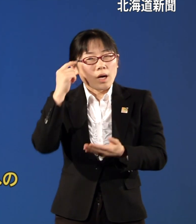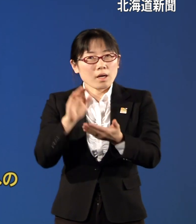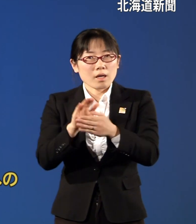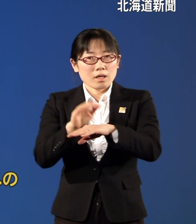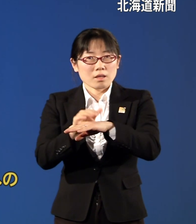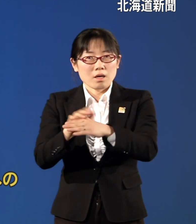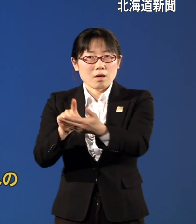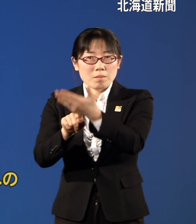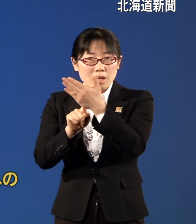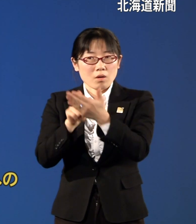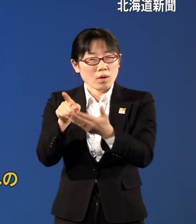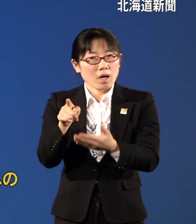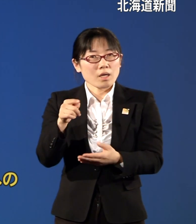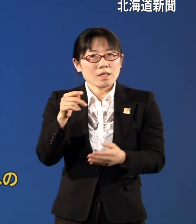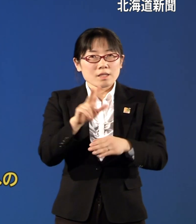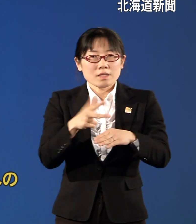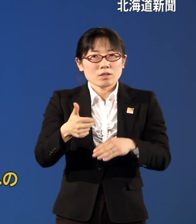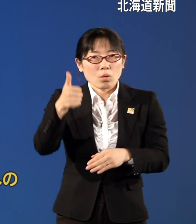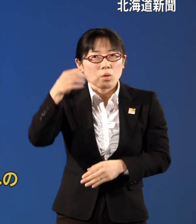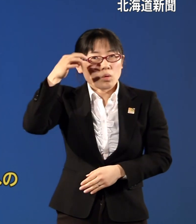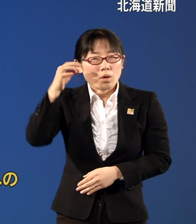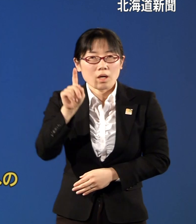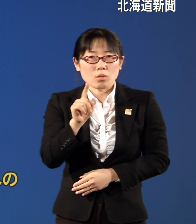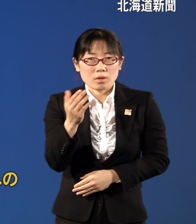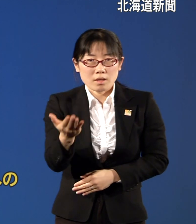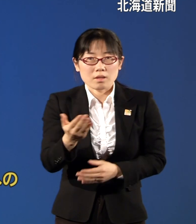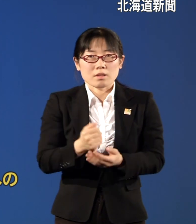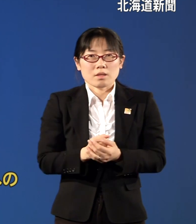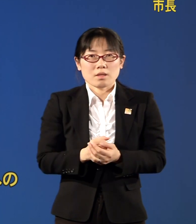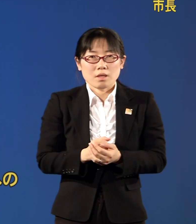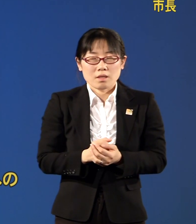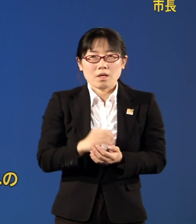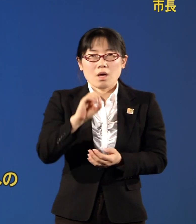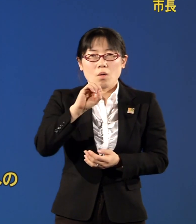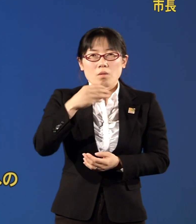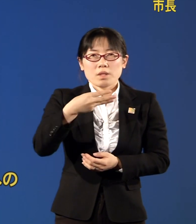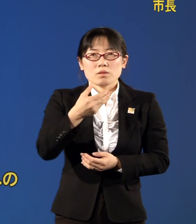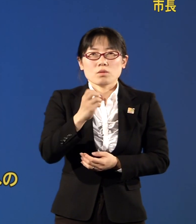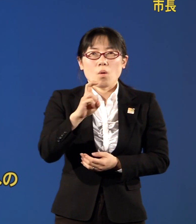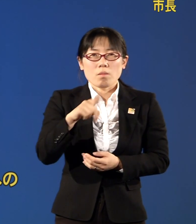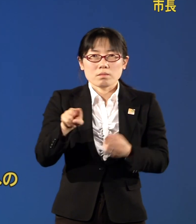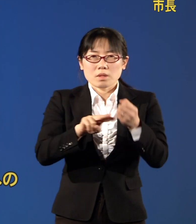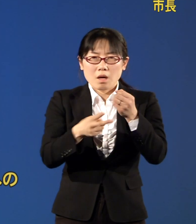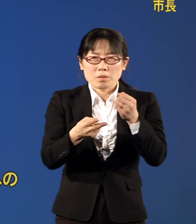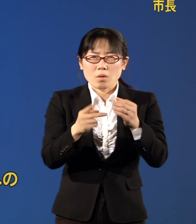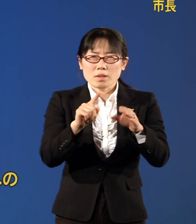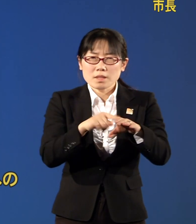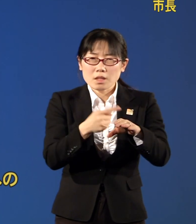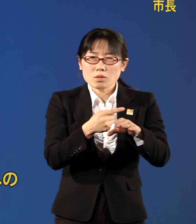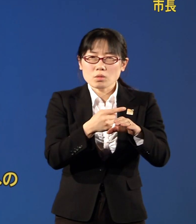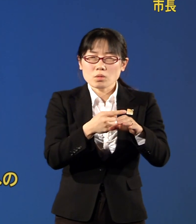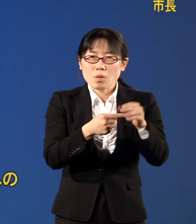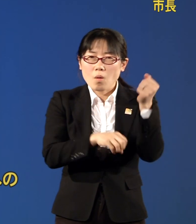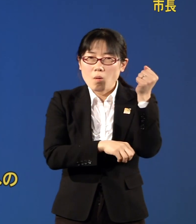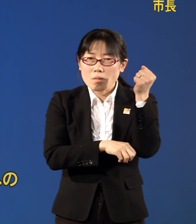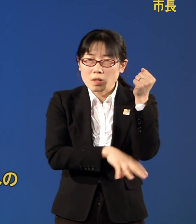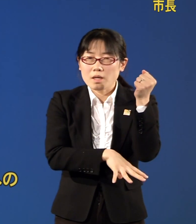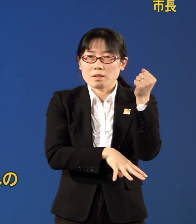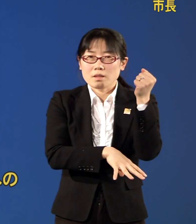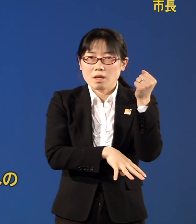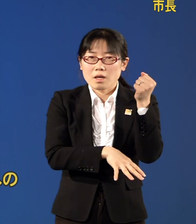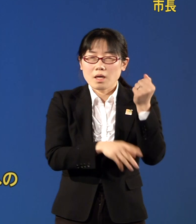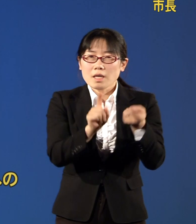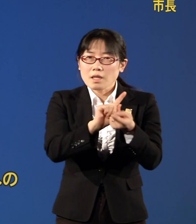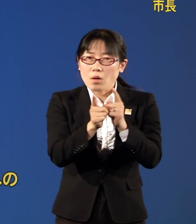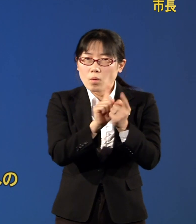されておりますか。 はい、やはりオミクロン株の性質ということを踏まえた対策を取っていかなければいけないという